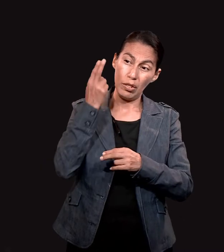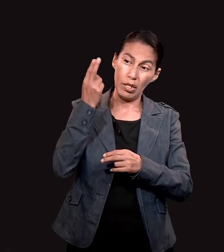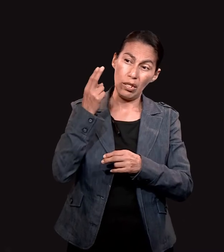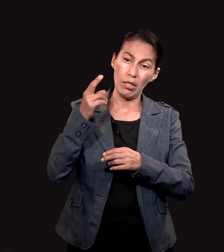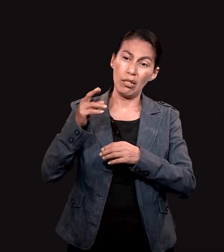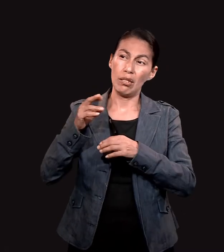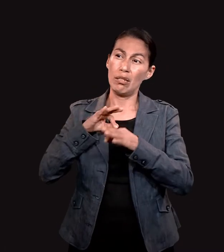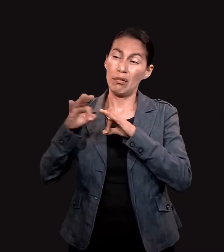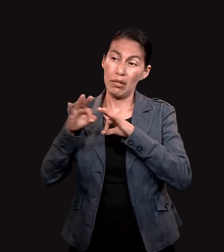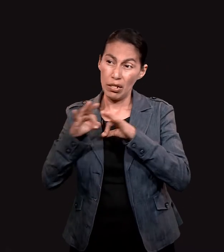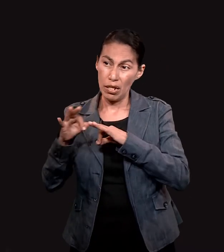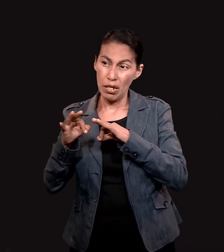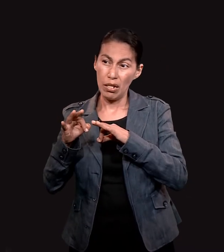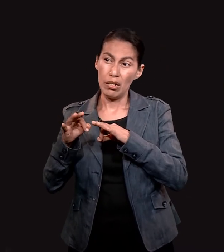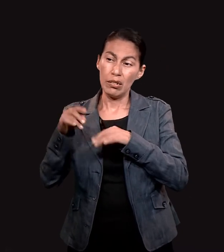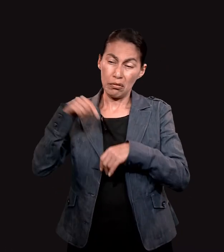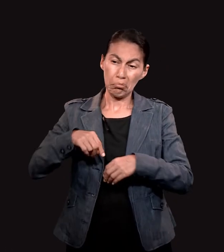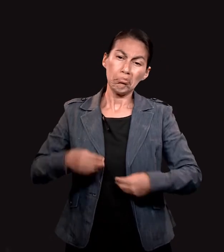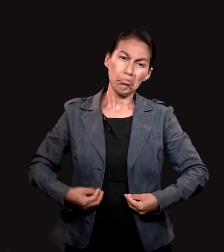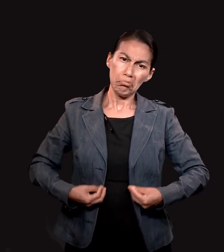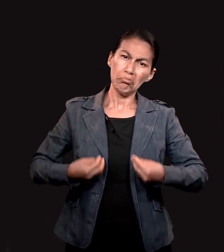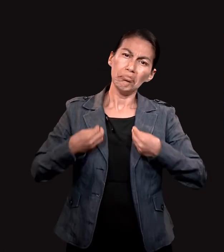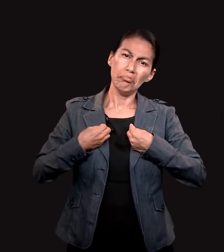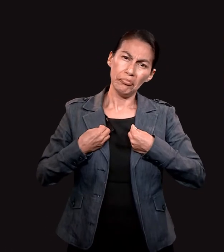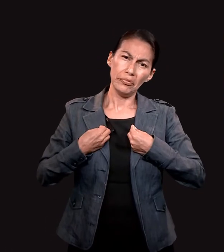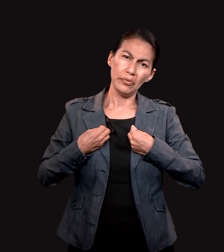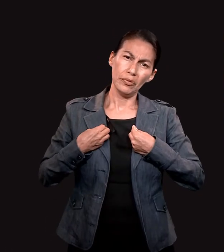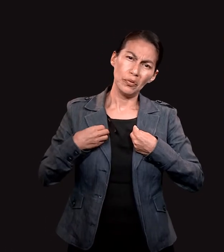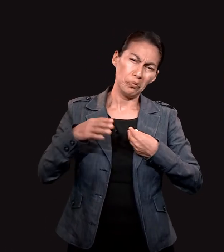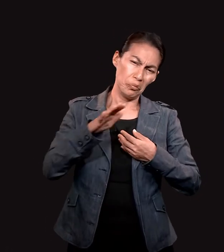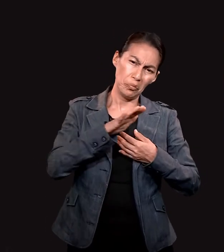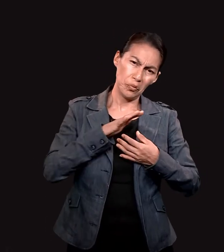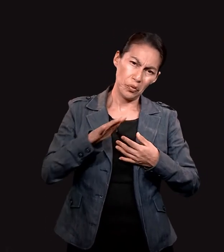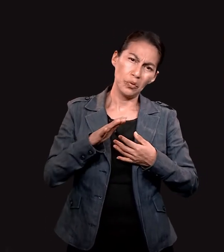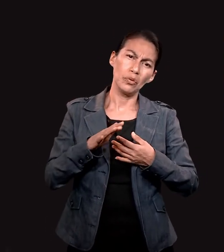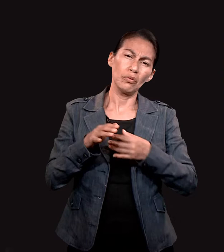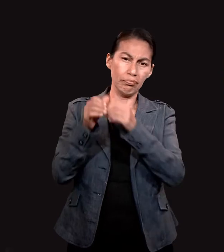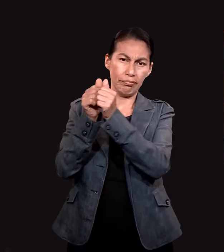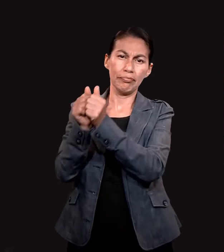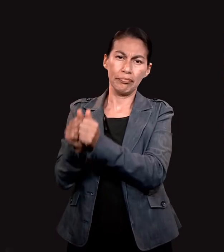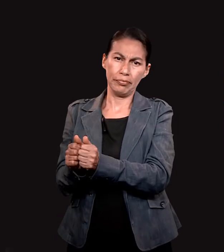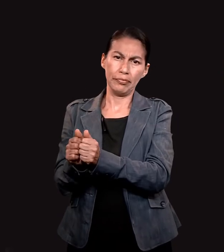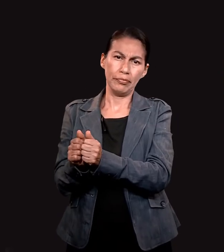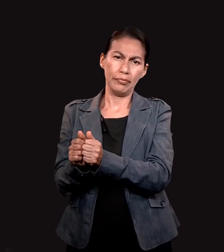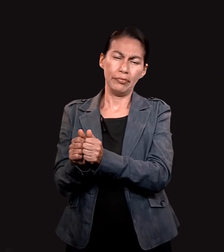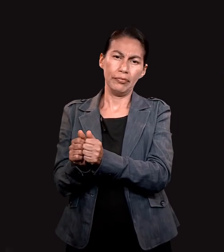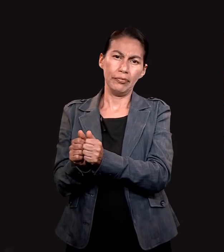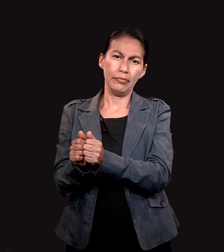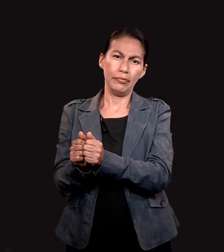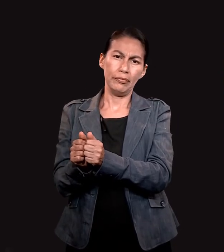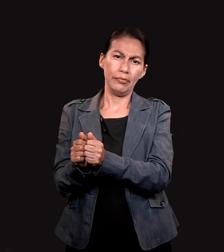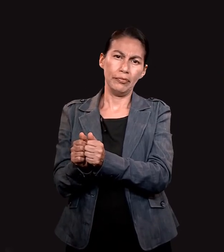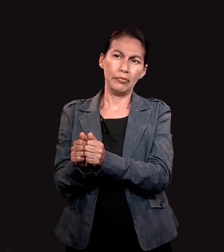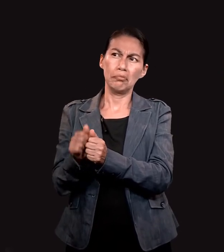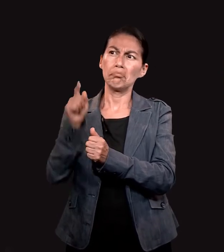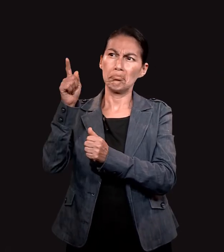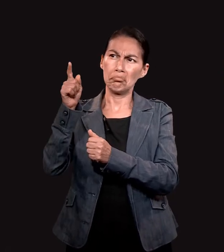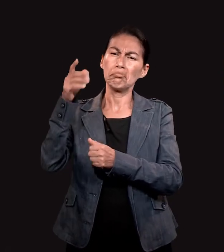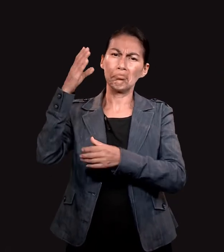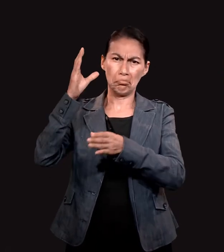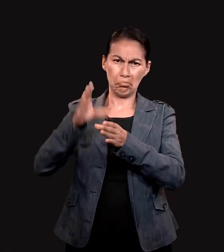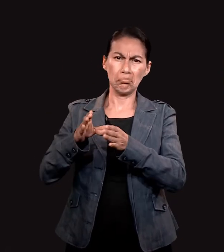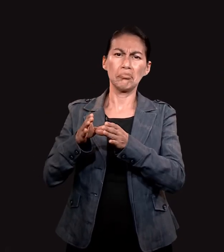de la universidad y también de trabajar con todas las prestaciones dentro de la universidad, nos íbamos a quedar